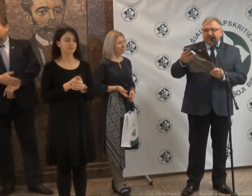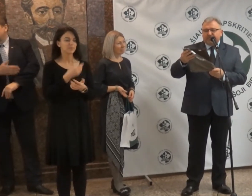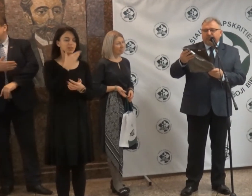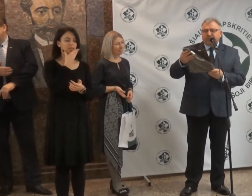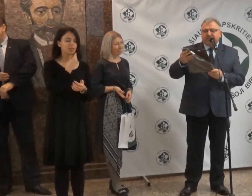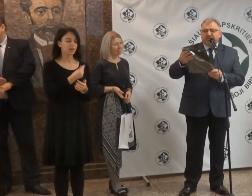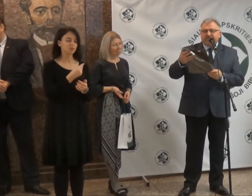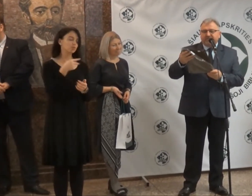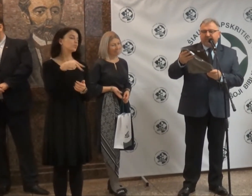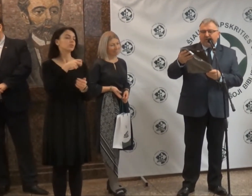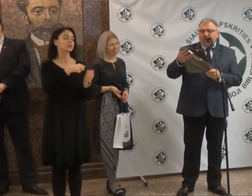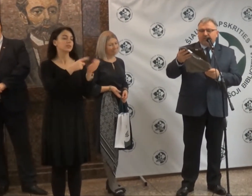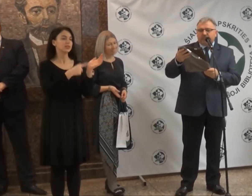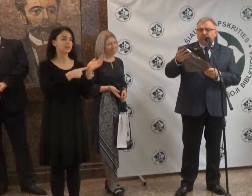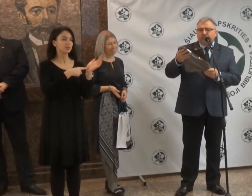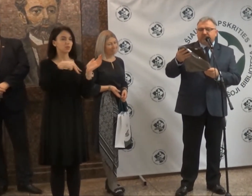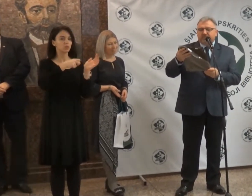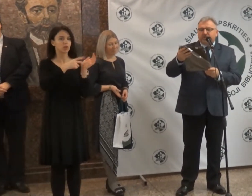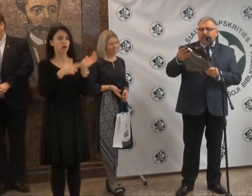Gražiausios